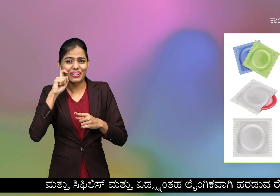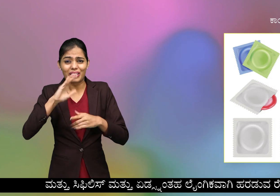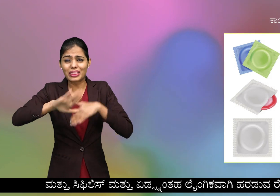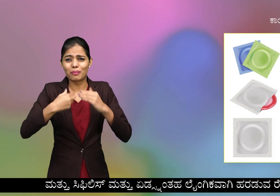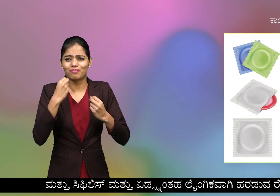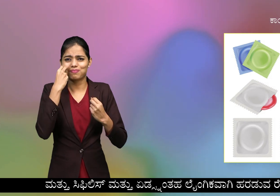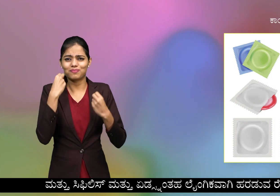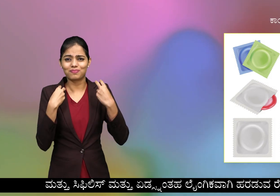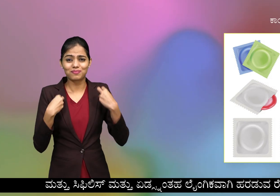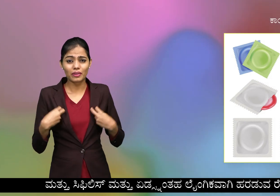ಇದು ರಕ್ಷಿಸುತ್ತೆ.